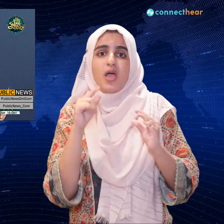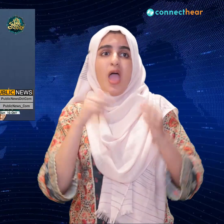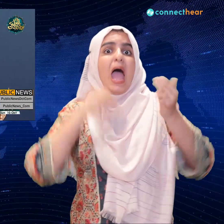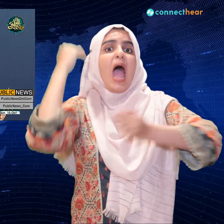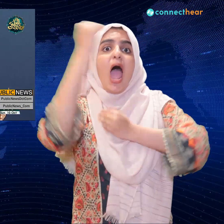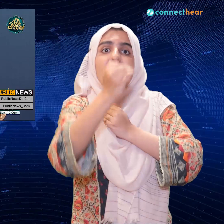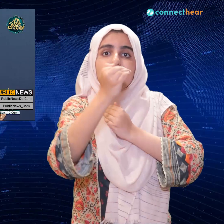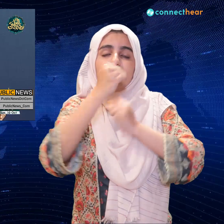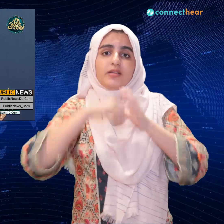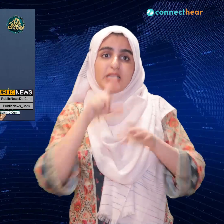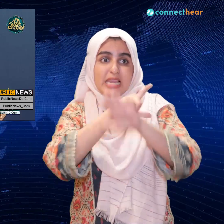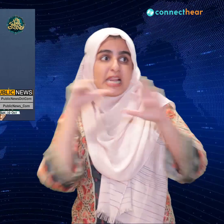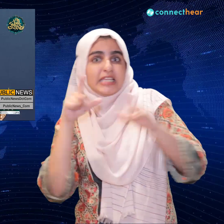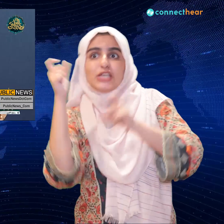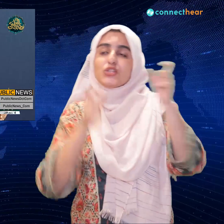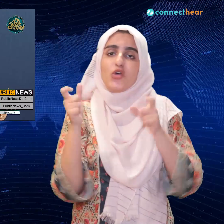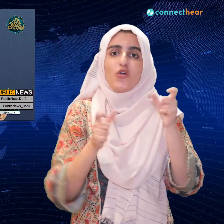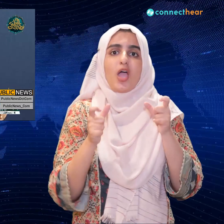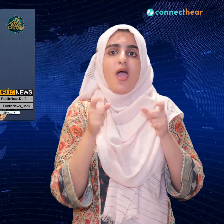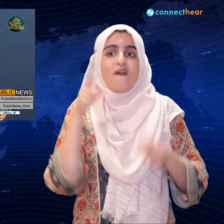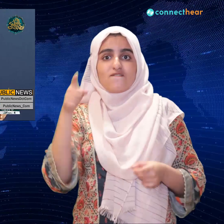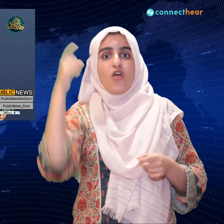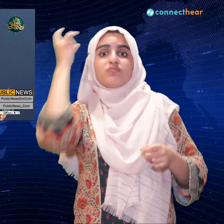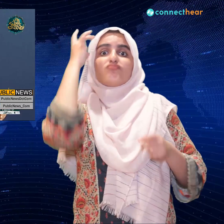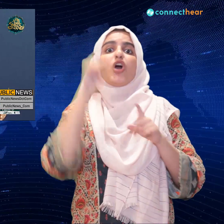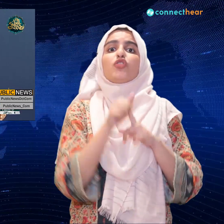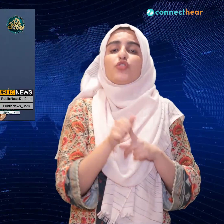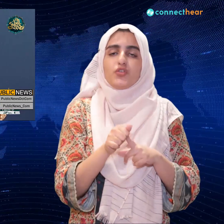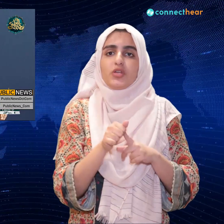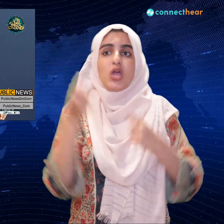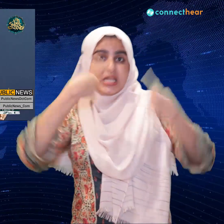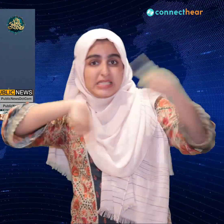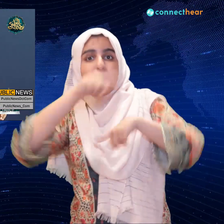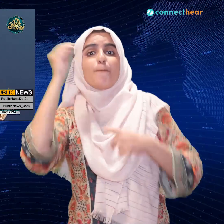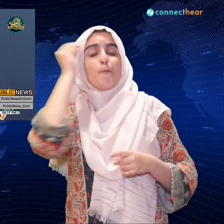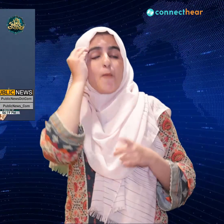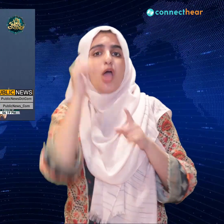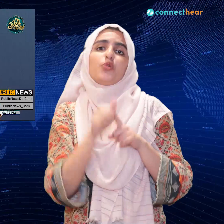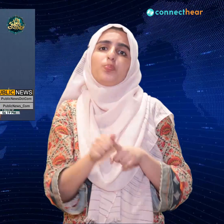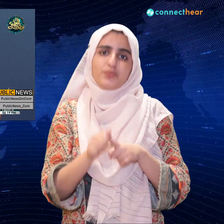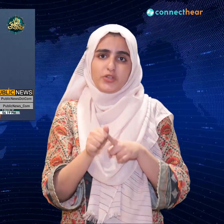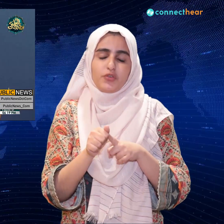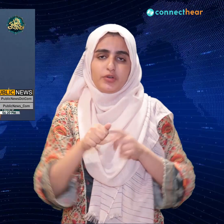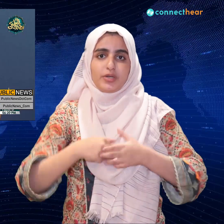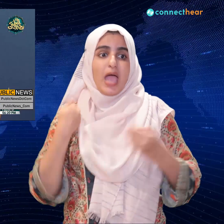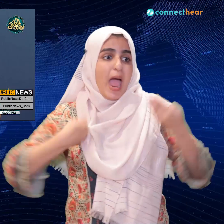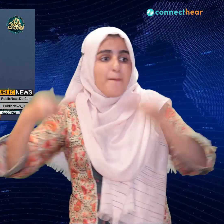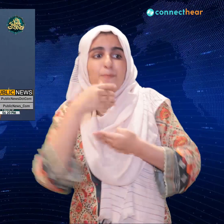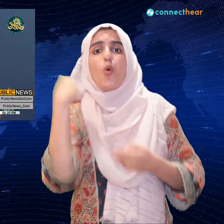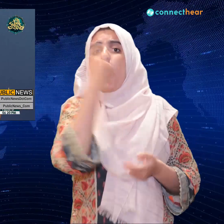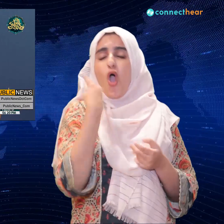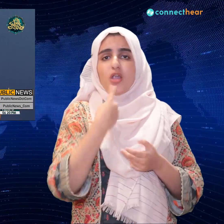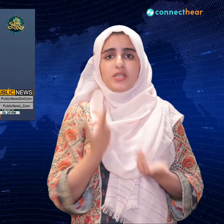ہے، میں چاہتا ہوں کہ میری نوجوانوں کو سب کو پتا ہو کہ ہم ہیں کیا،